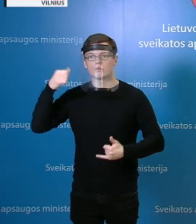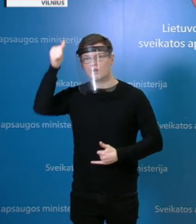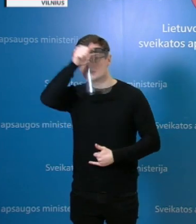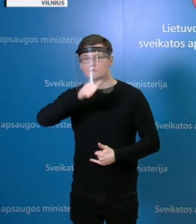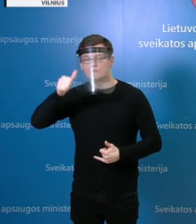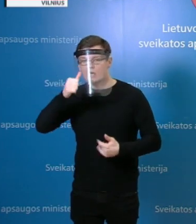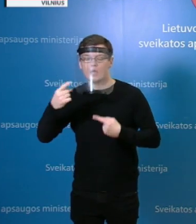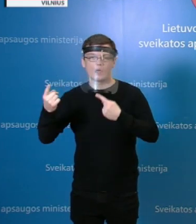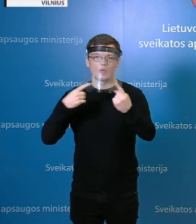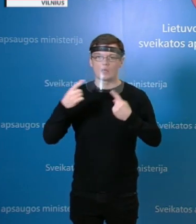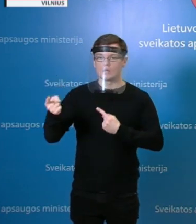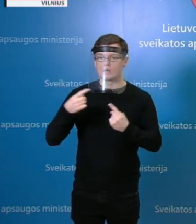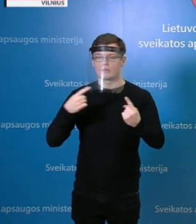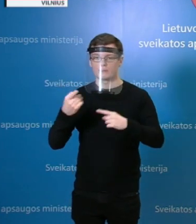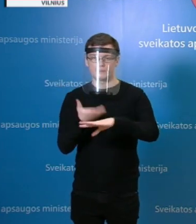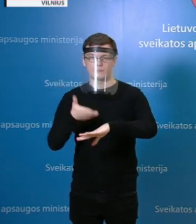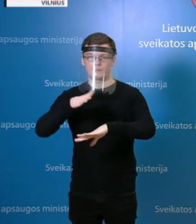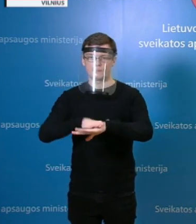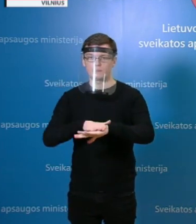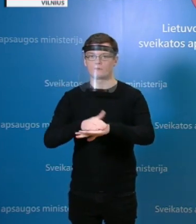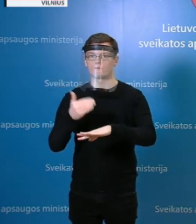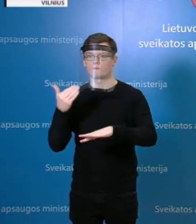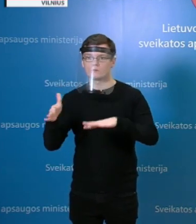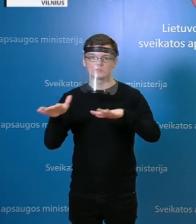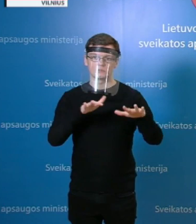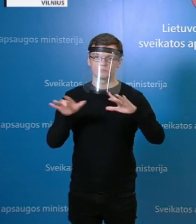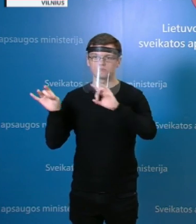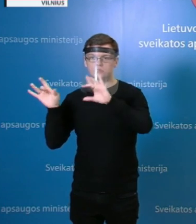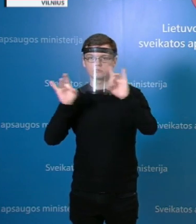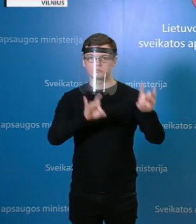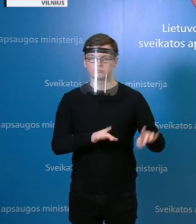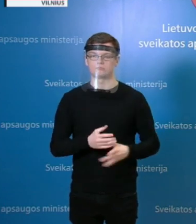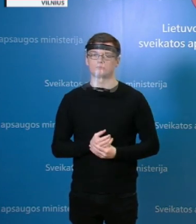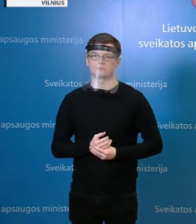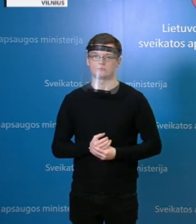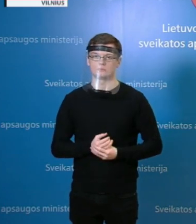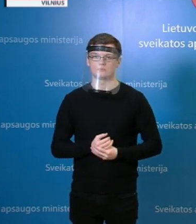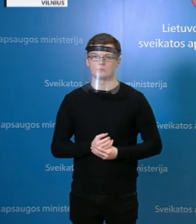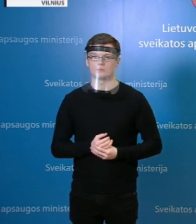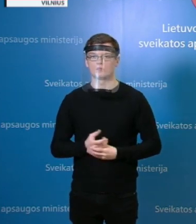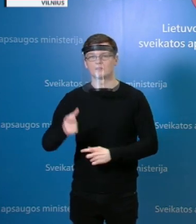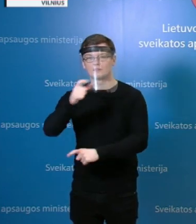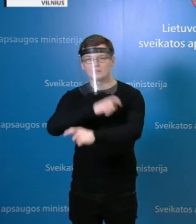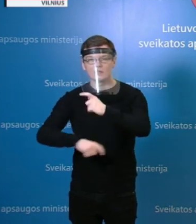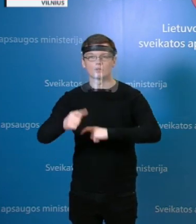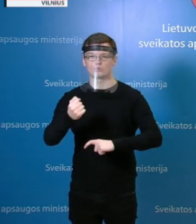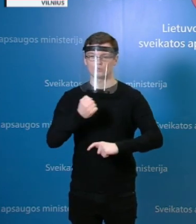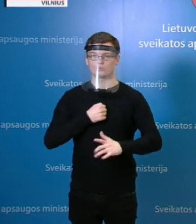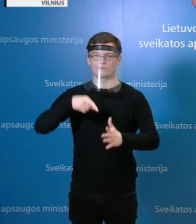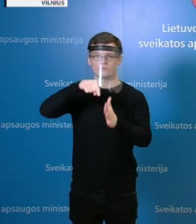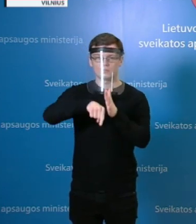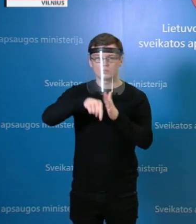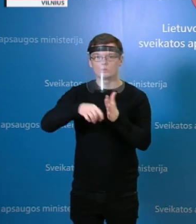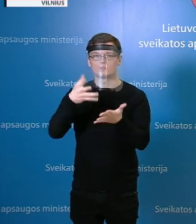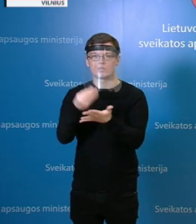išsiaiškinti ir dar ko gero, kad kiekvieno atveju skirtingai supras. Tai turi ugdymo įstaigos savo specialistus, tikrai kvieščiau